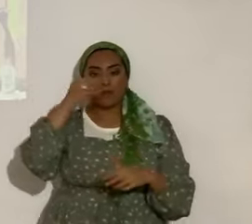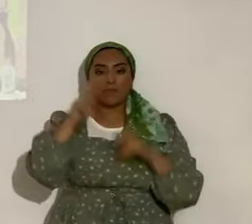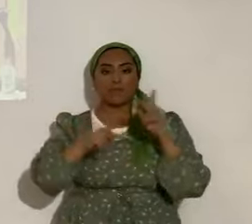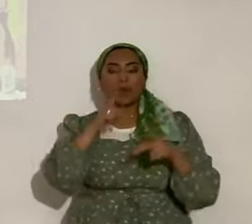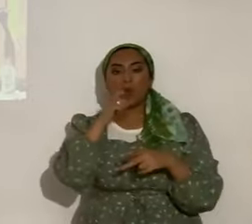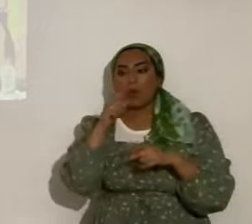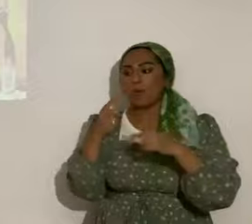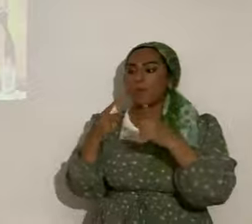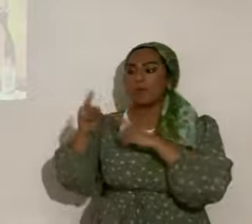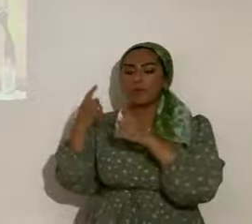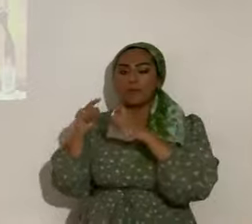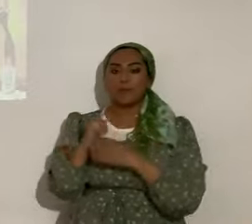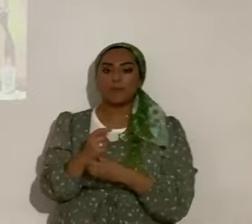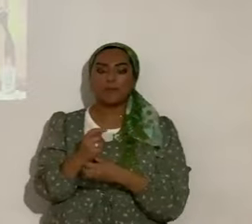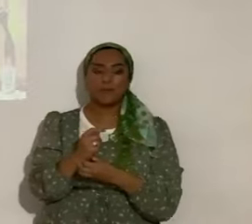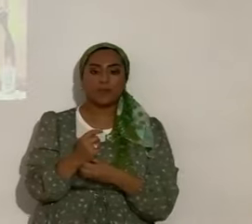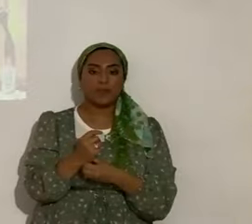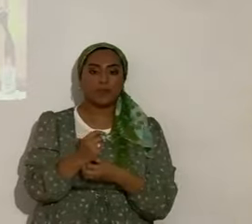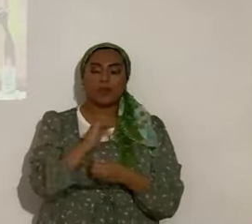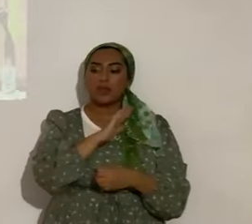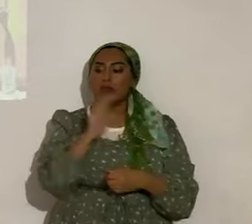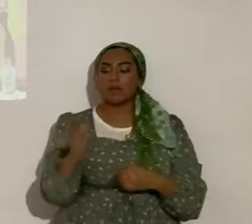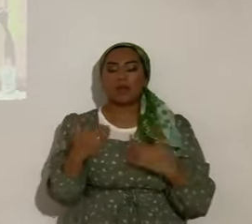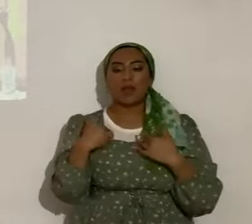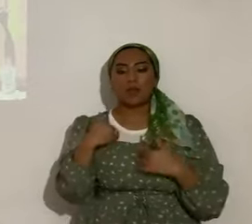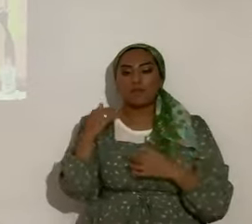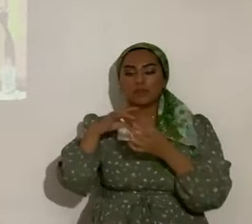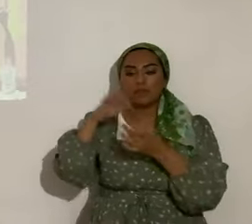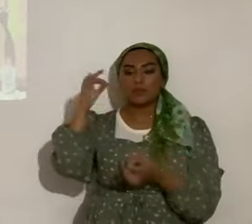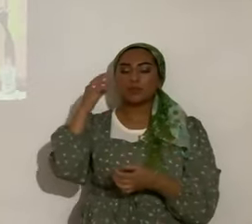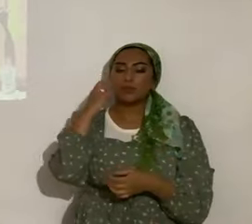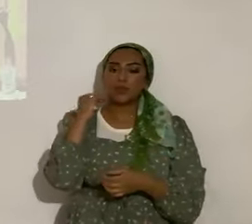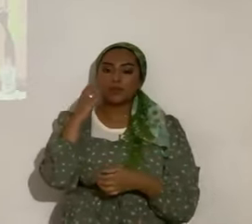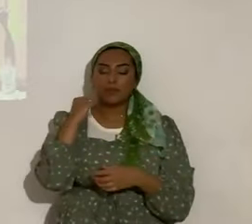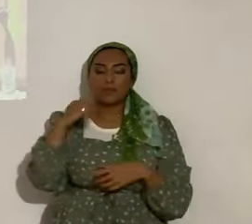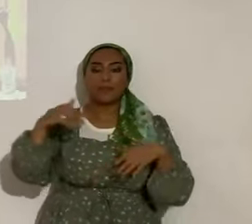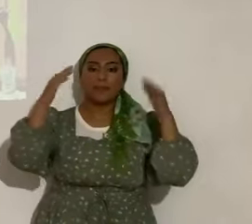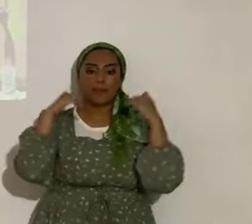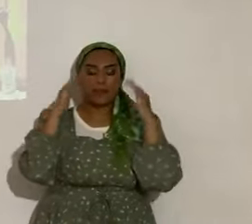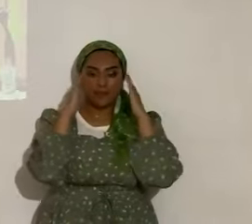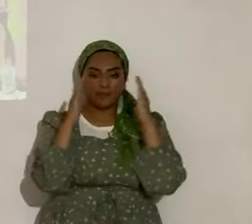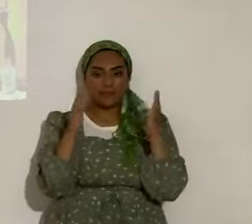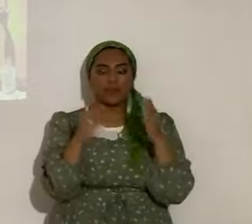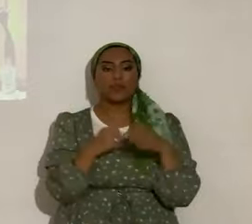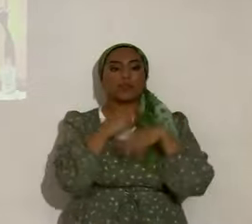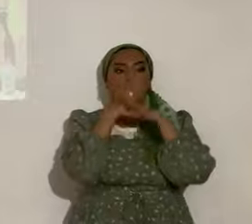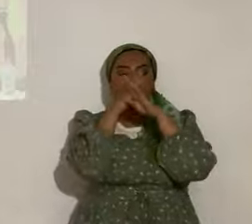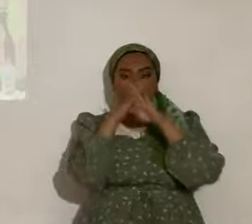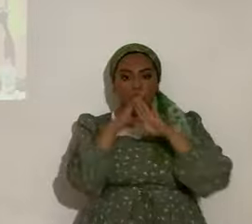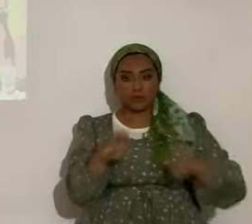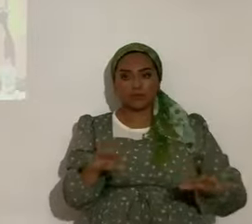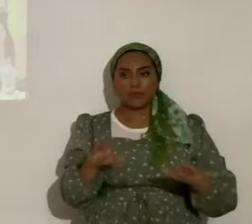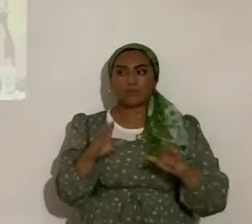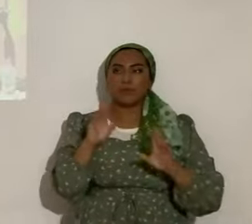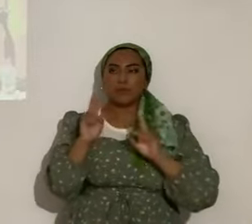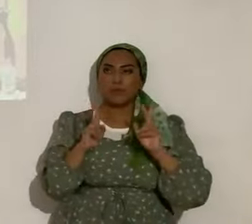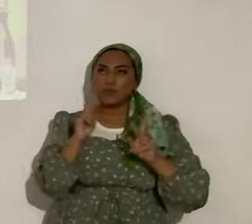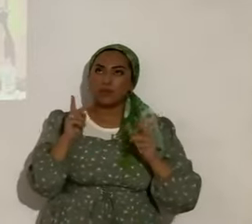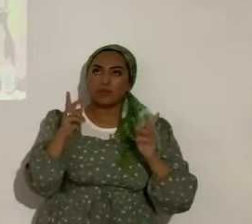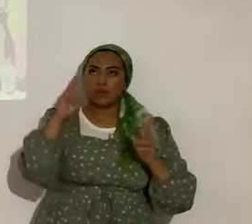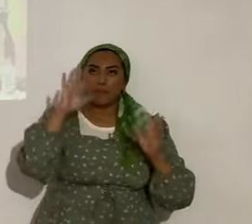que los ofenden. Y entonces nunca tienen una experiencia espiritual. Ahora, mucha atención. La mansedumbre, porque se ha confundido